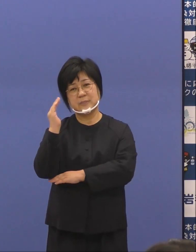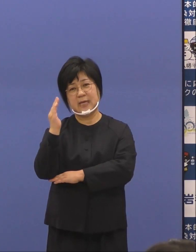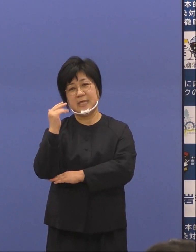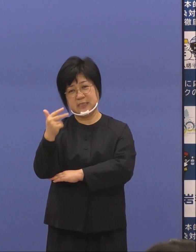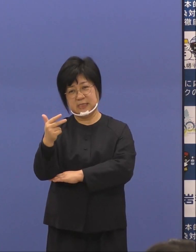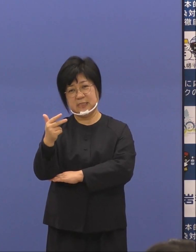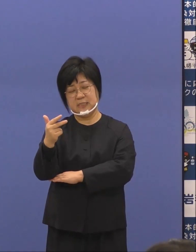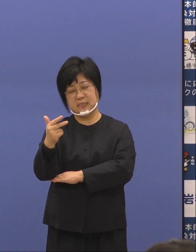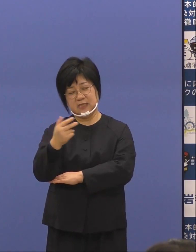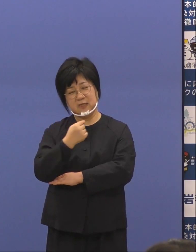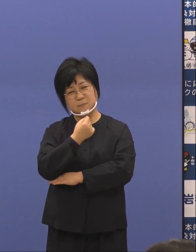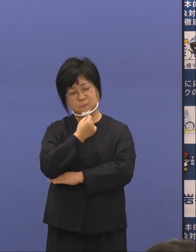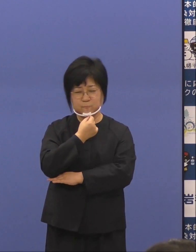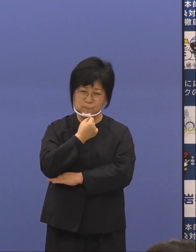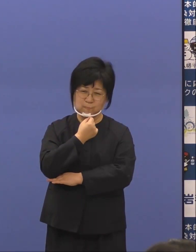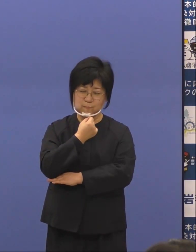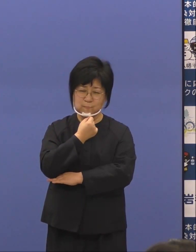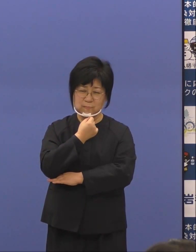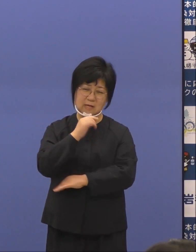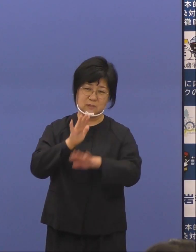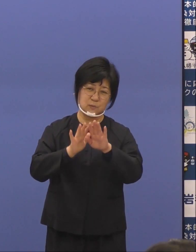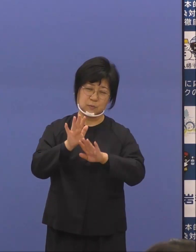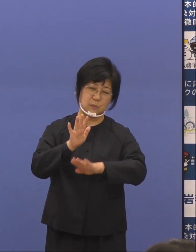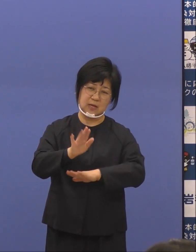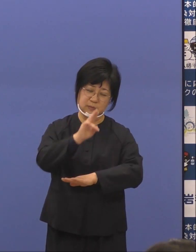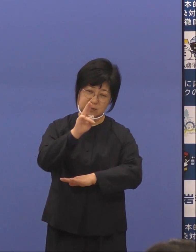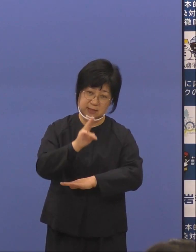ているのではないかなと思います。